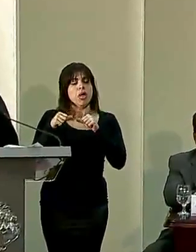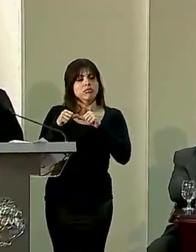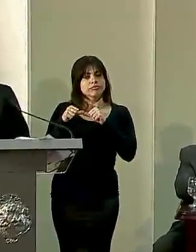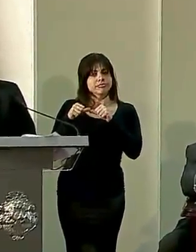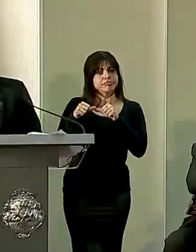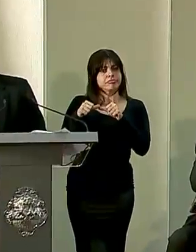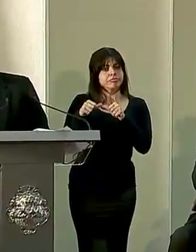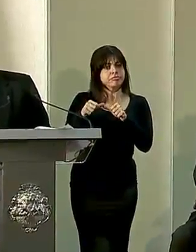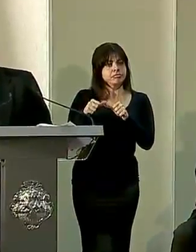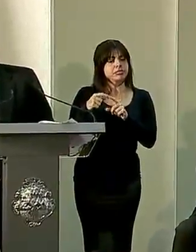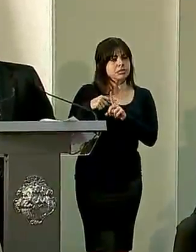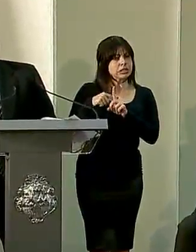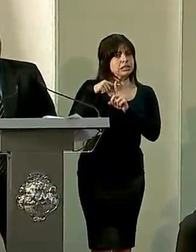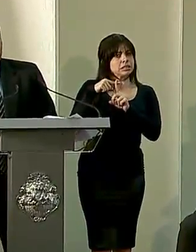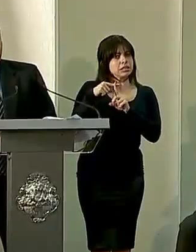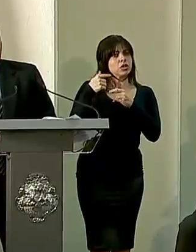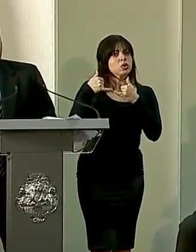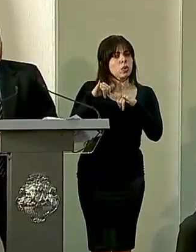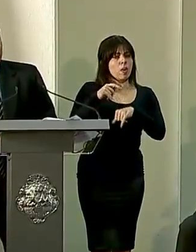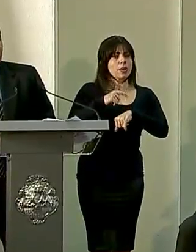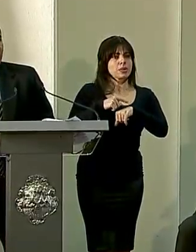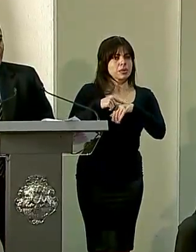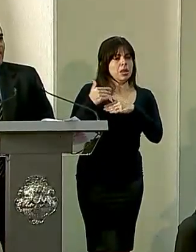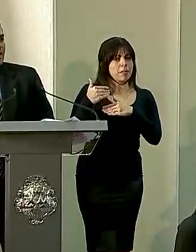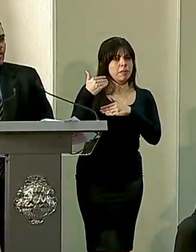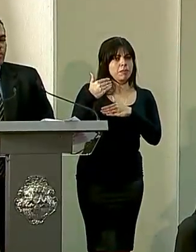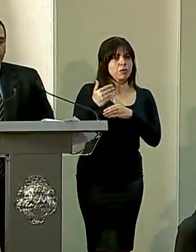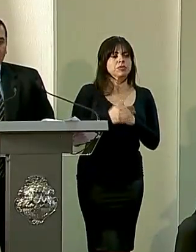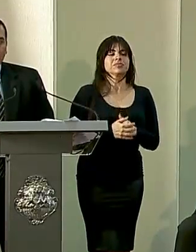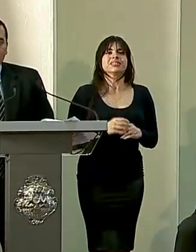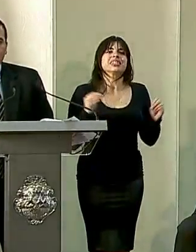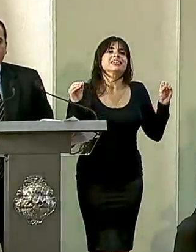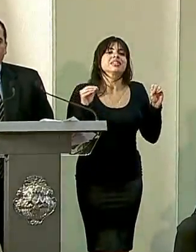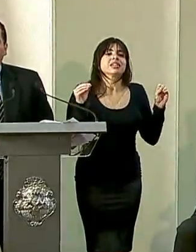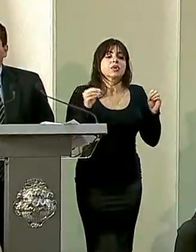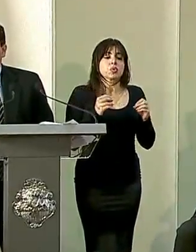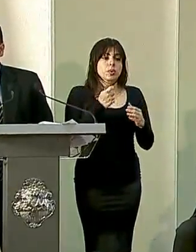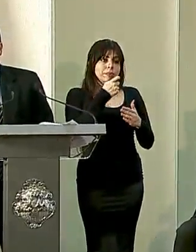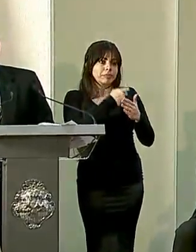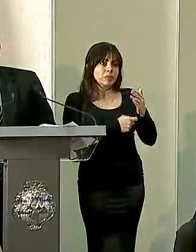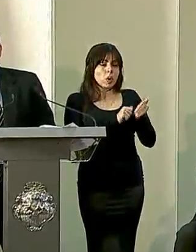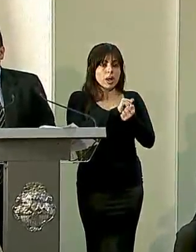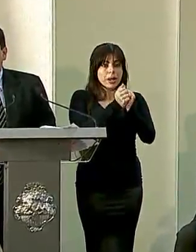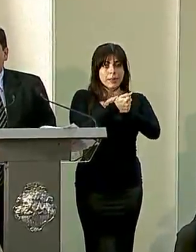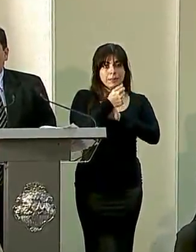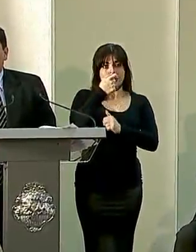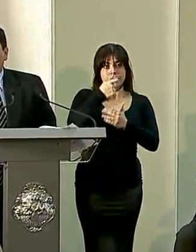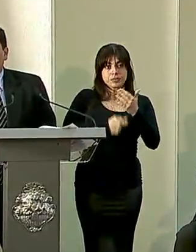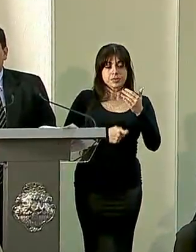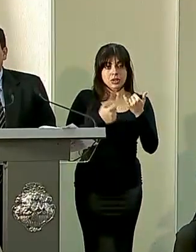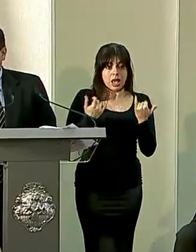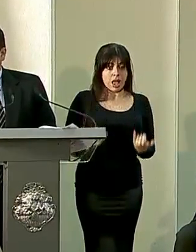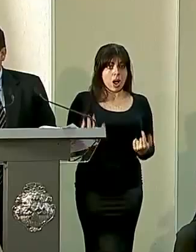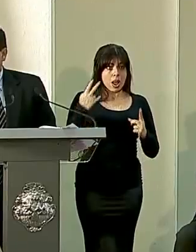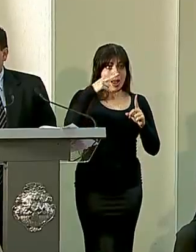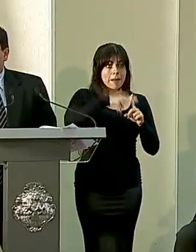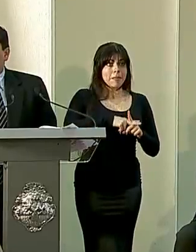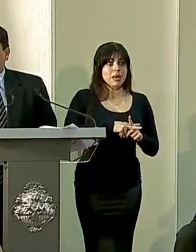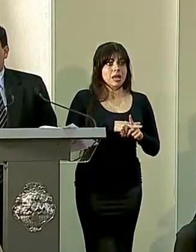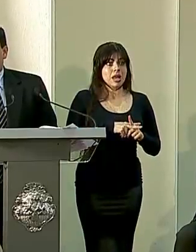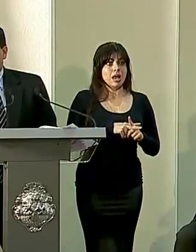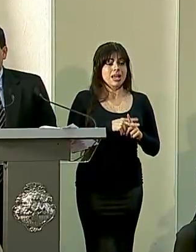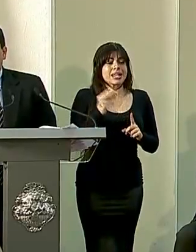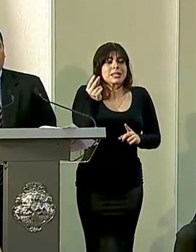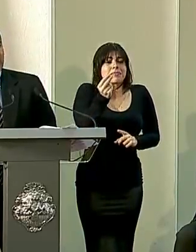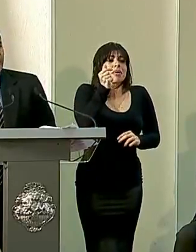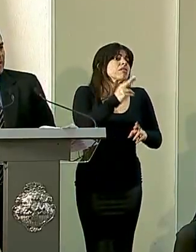manera moderadamente elevada por algún tiempo. Es decir, ningún efecto fiscal o ninguna reforma fiscal que se plantee hoy va a tener los efectos